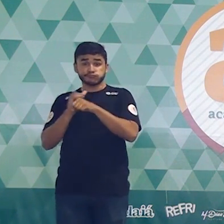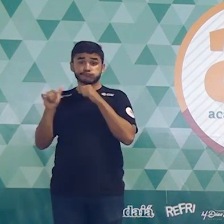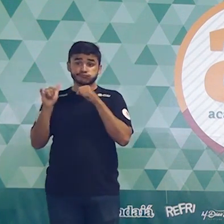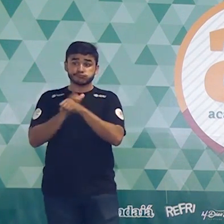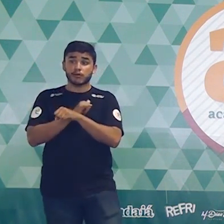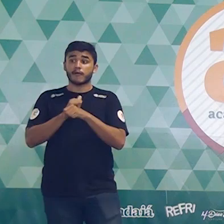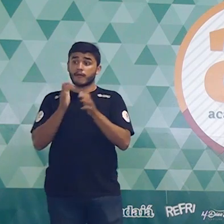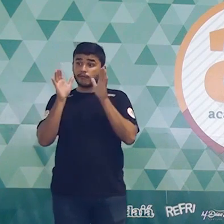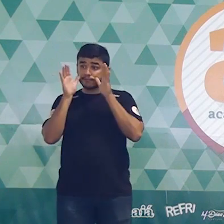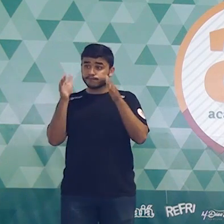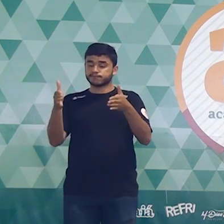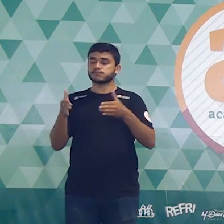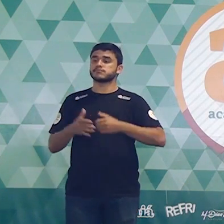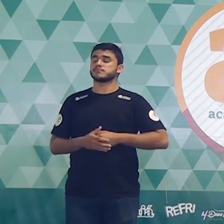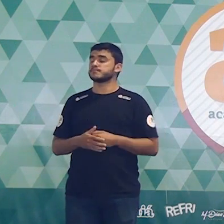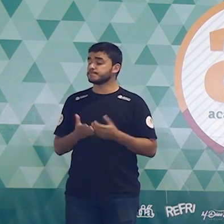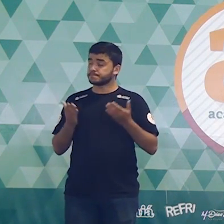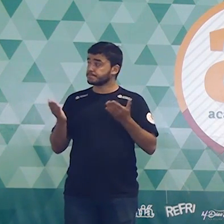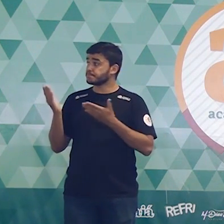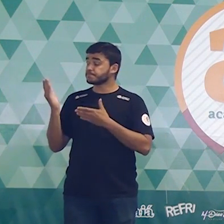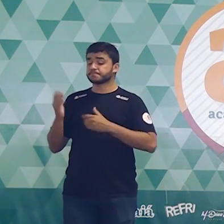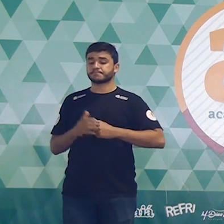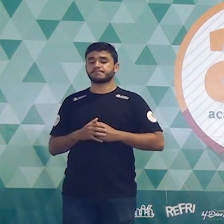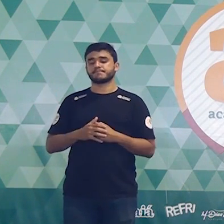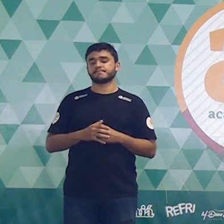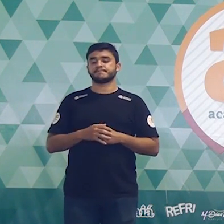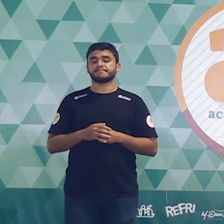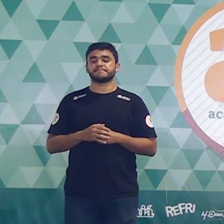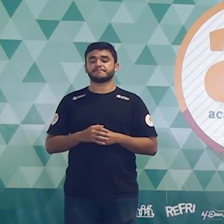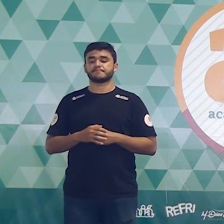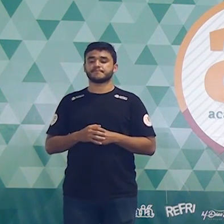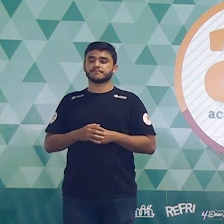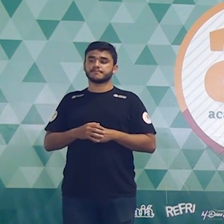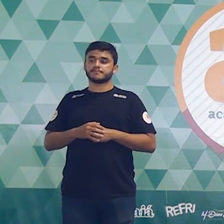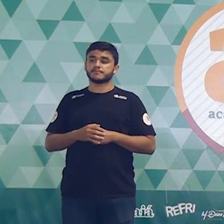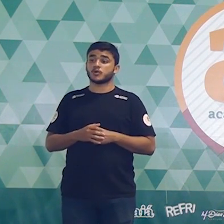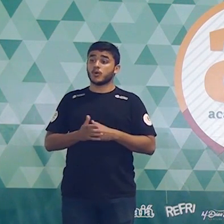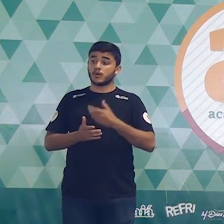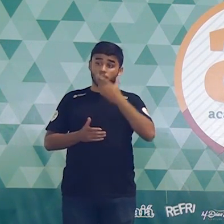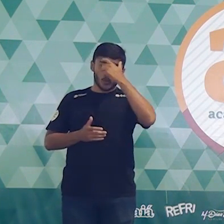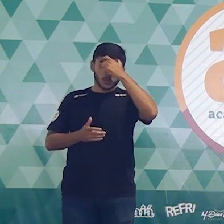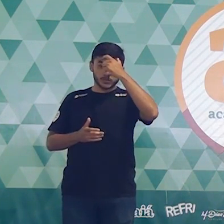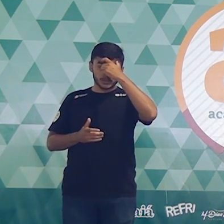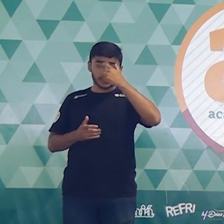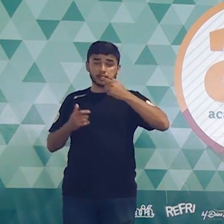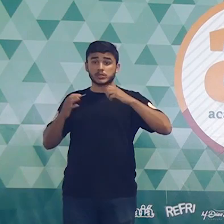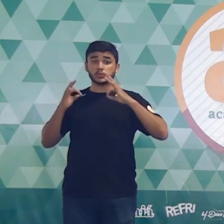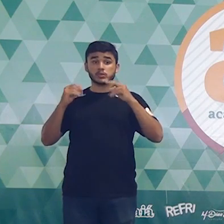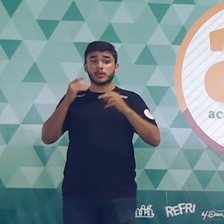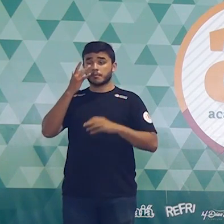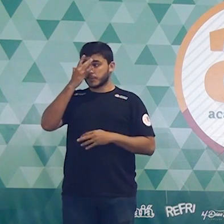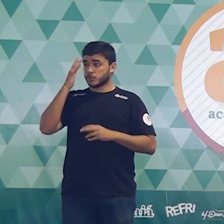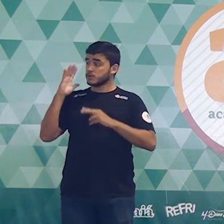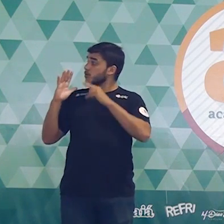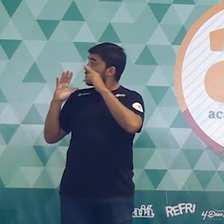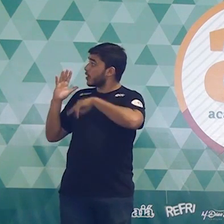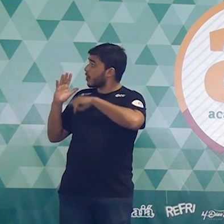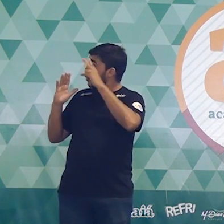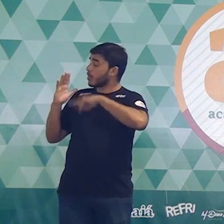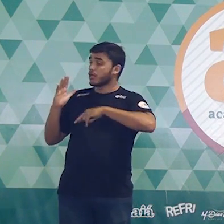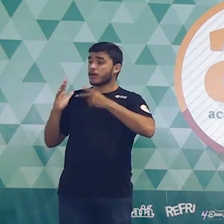ok. Então está anotado aí, ó. Esse fenômeno da conscientização, para quem não está lendo, eu